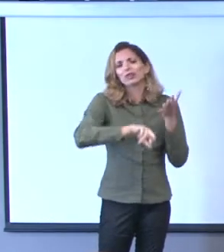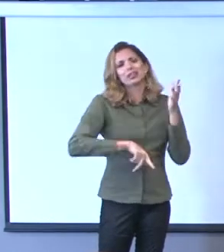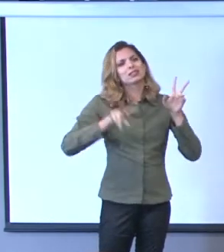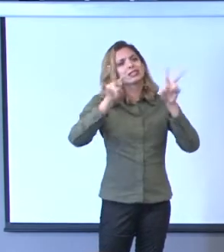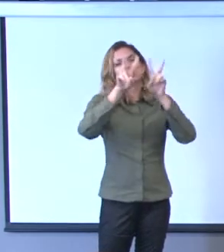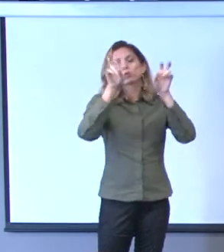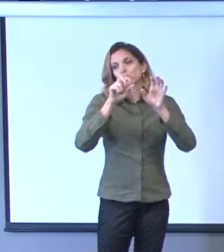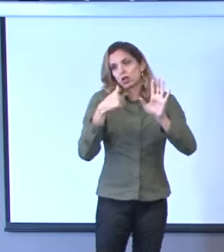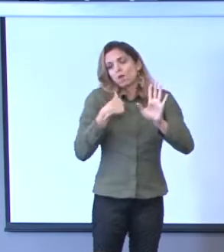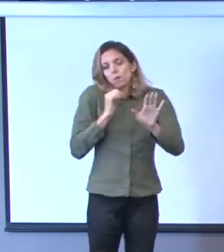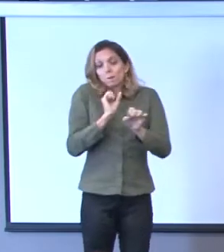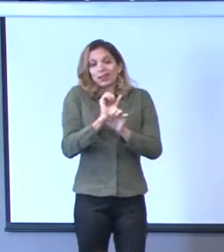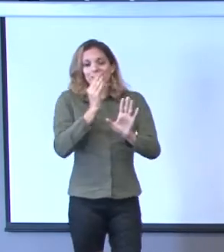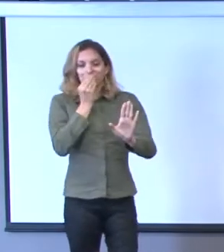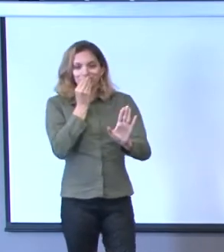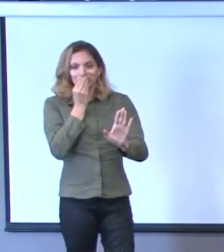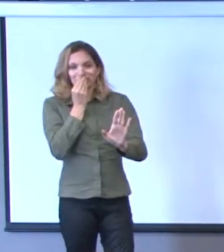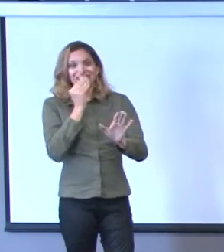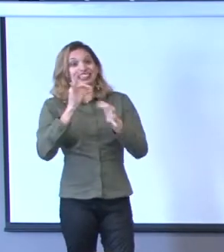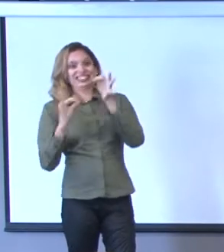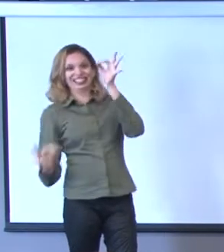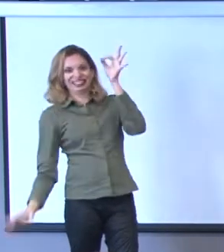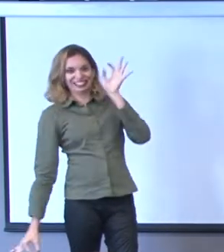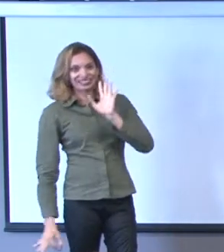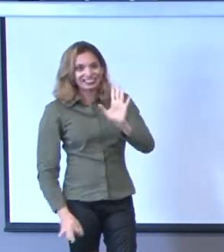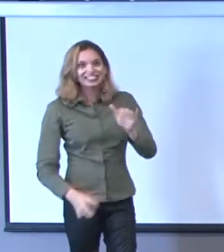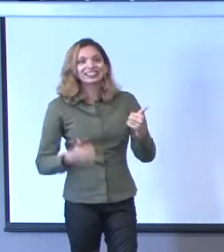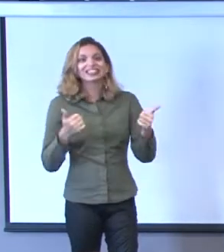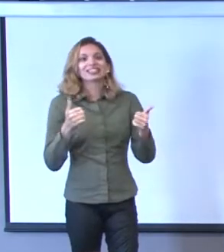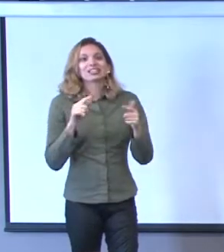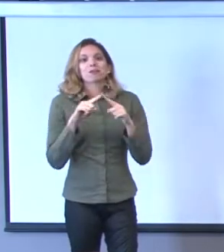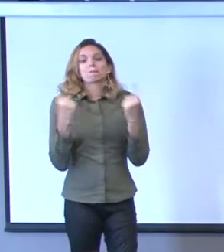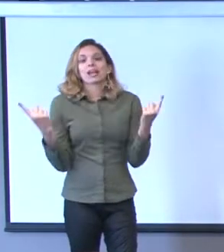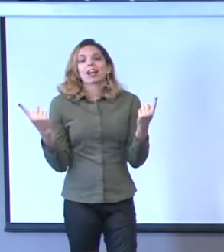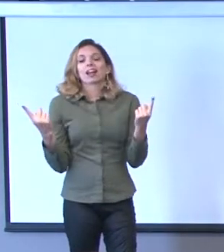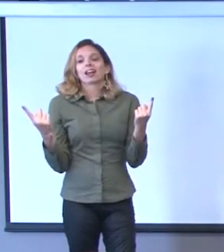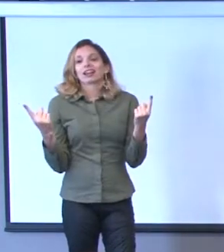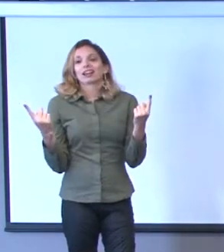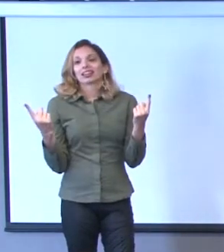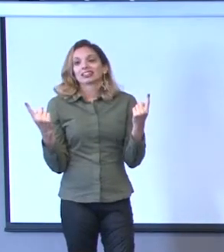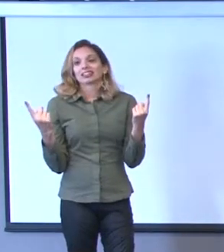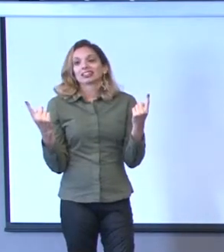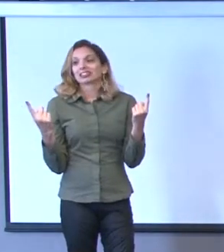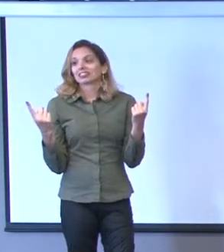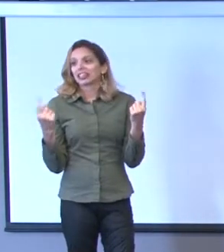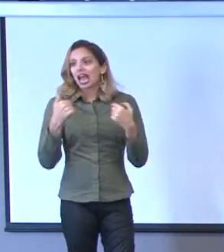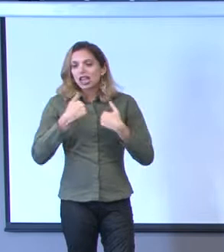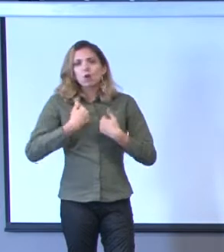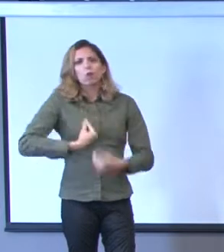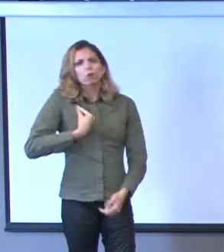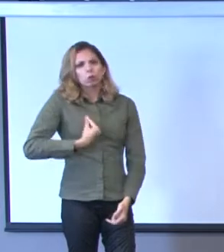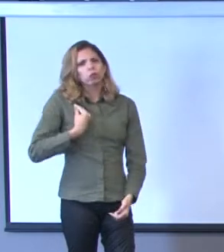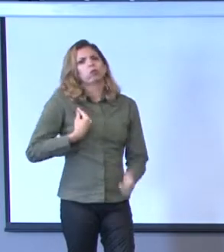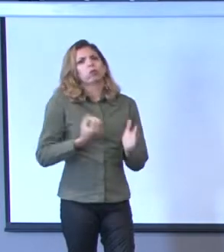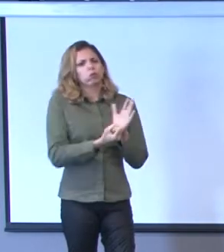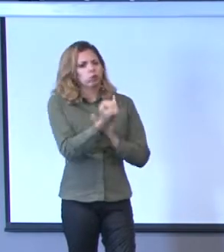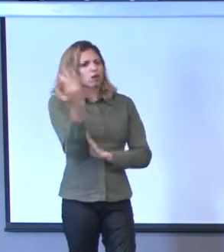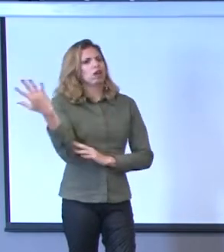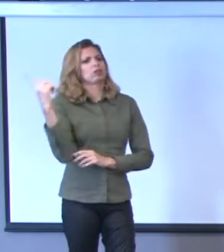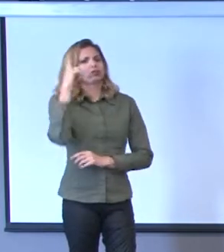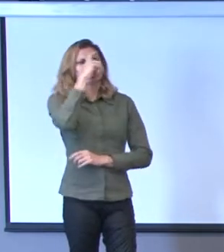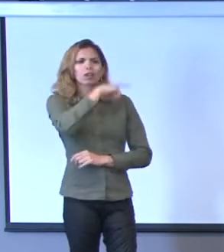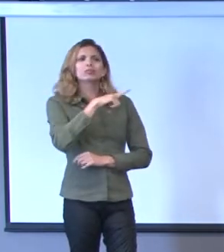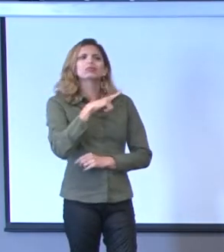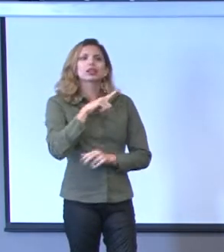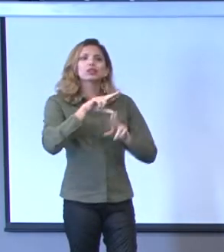assuntos, vou parar, senão vai ser muito, né? Mas, assim, também convivo com grandes dificuldades em